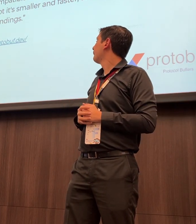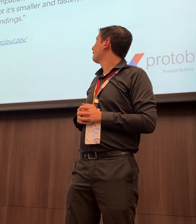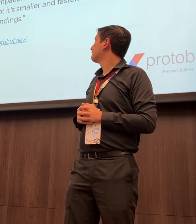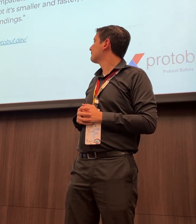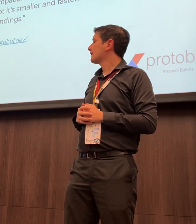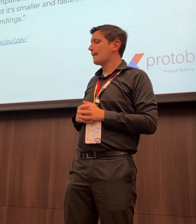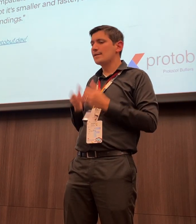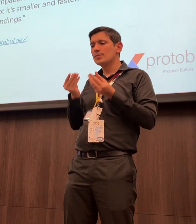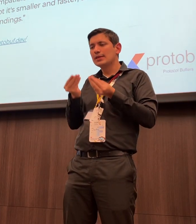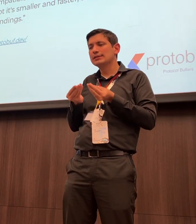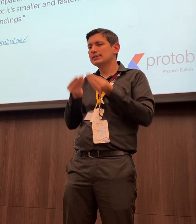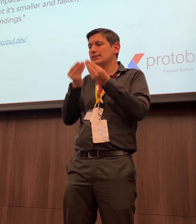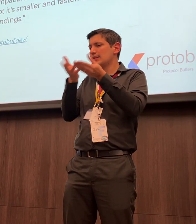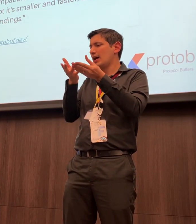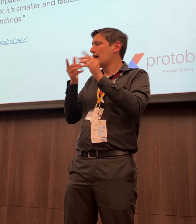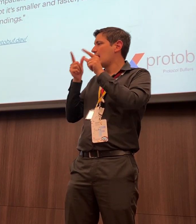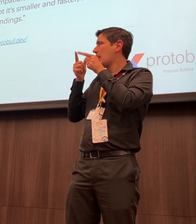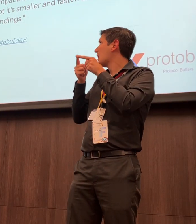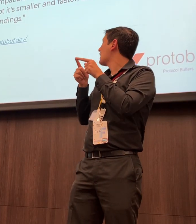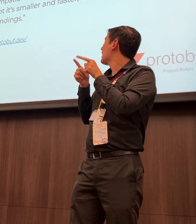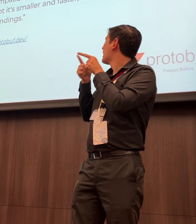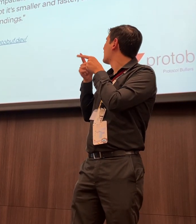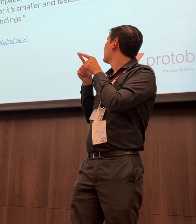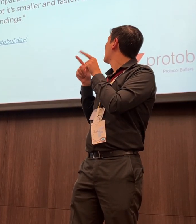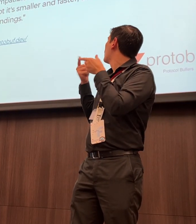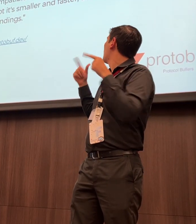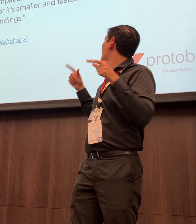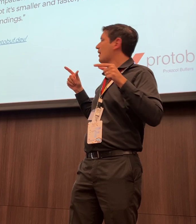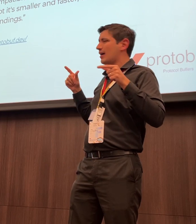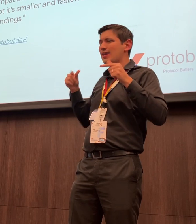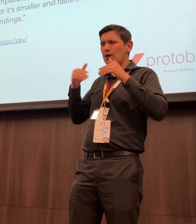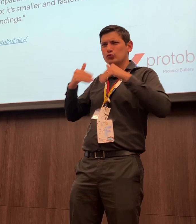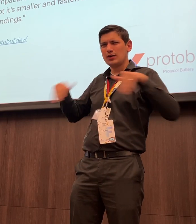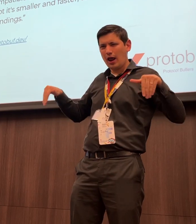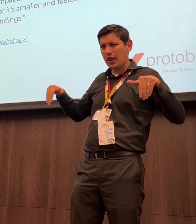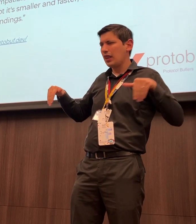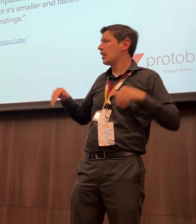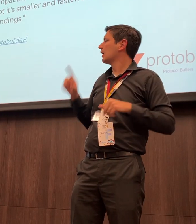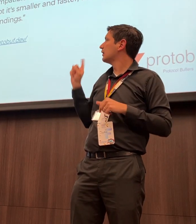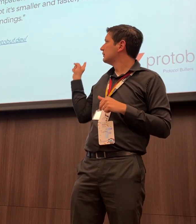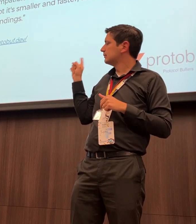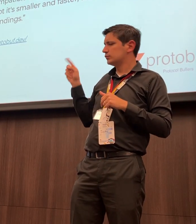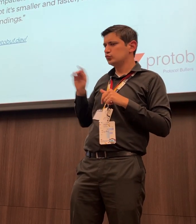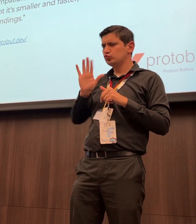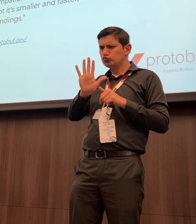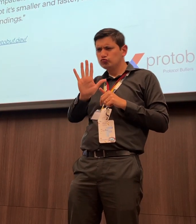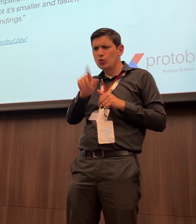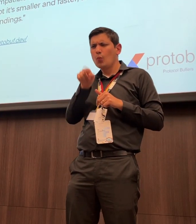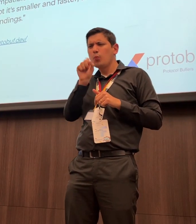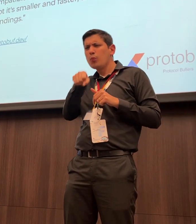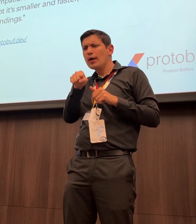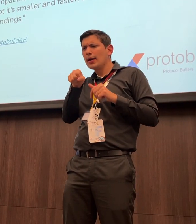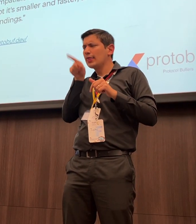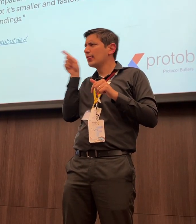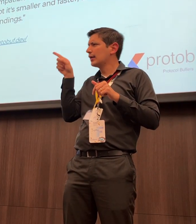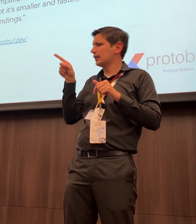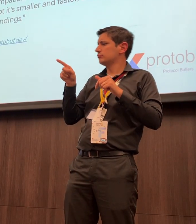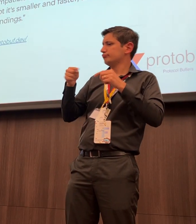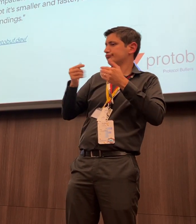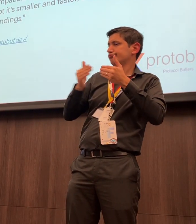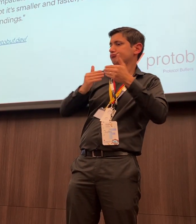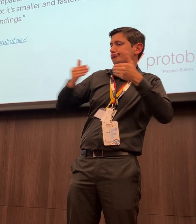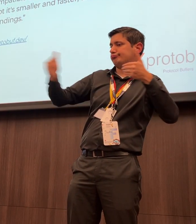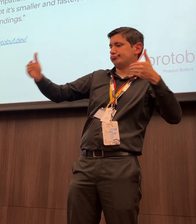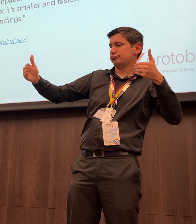proveen language neutral, platform neutral, un mecanismo de serialización extensible